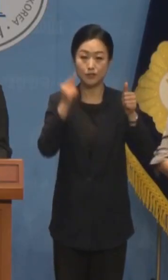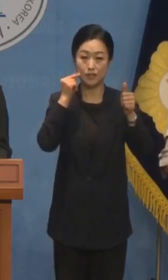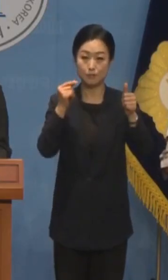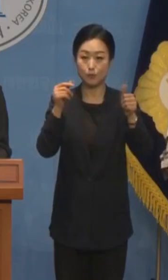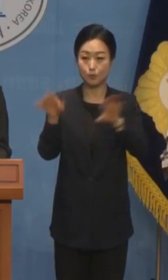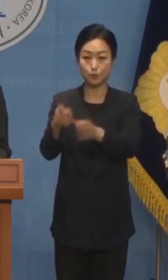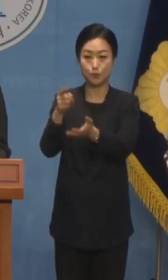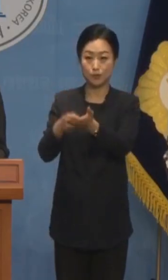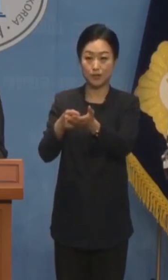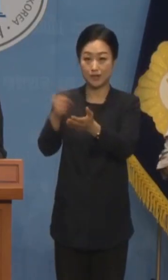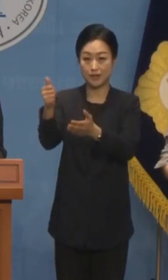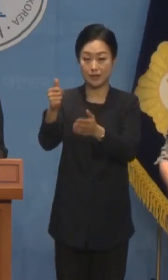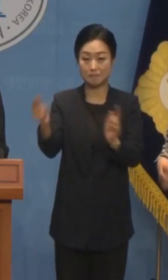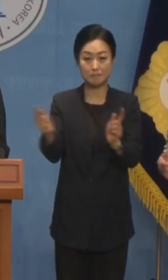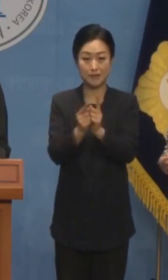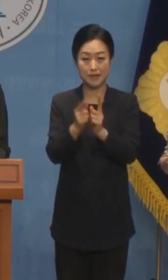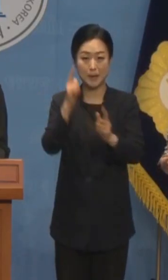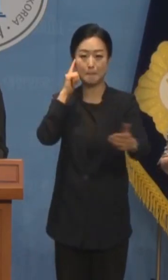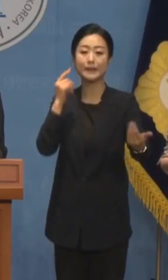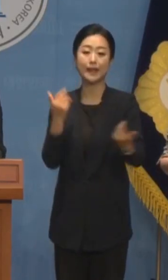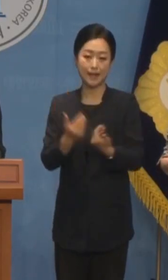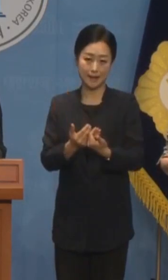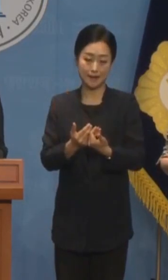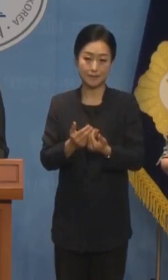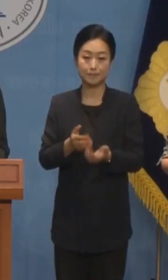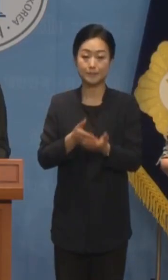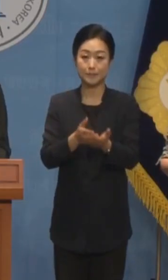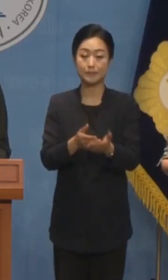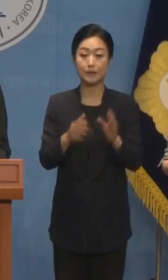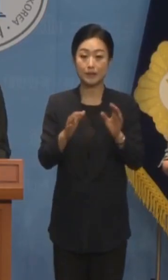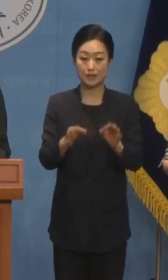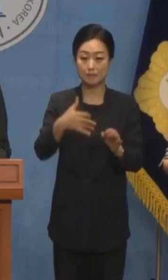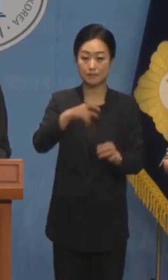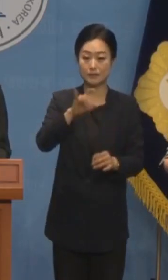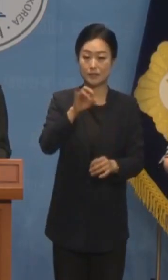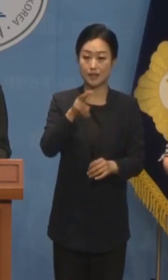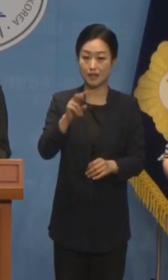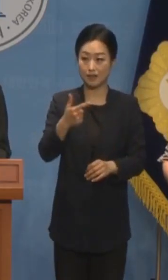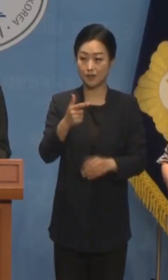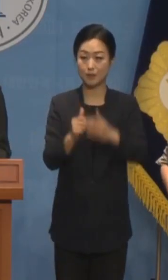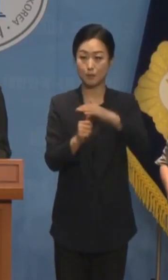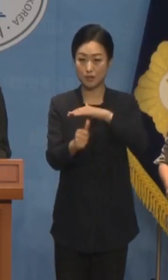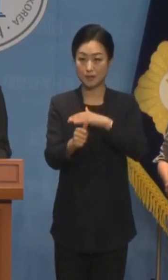분들 소개해드리겠습니다. 예, 진보당 김재현 상임대표님 오셨습니다.